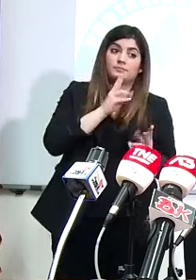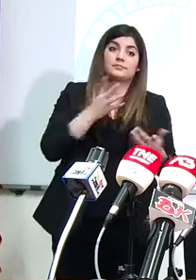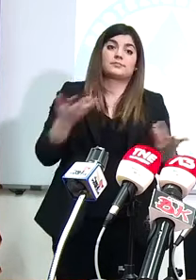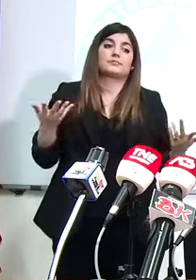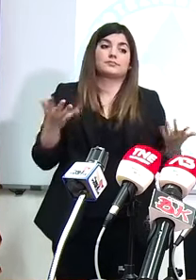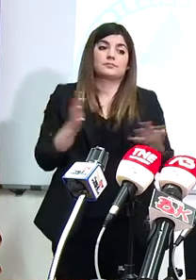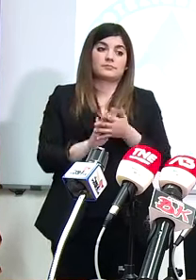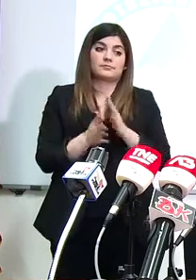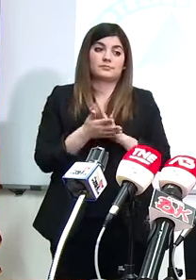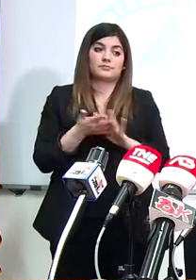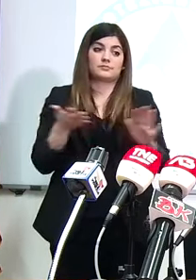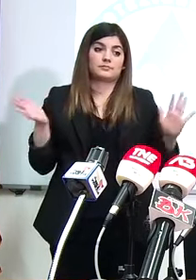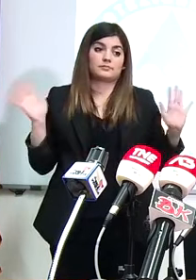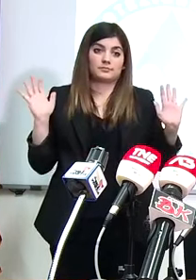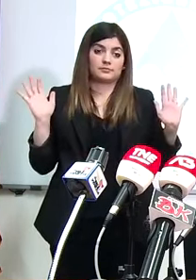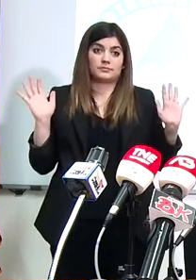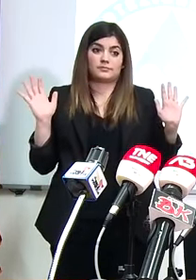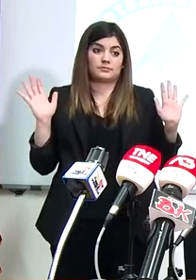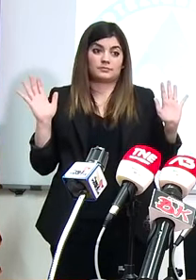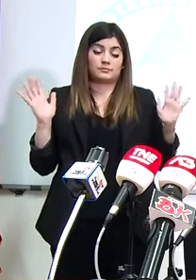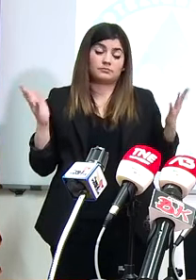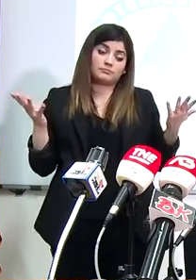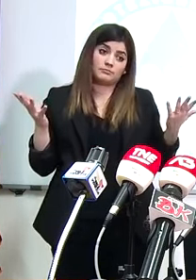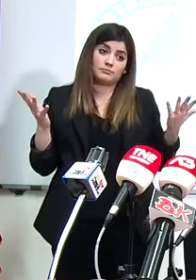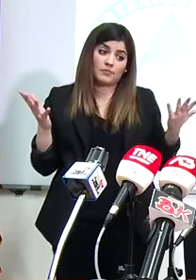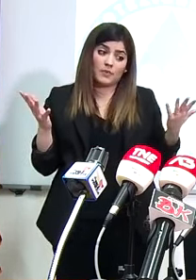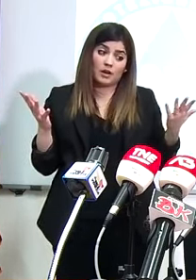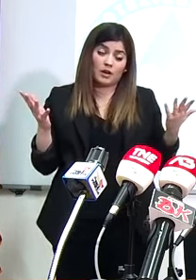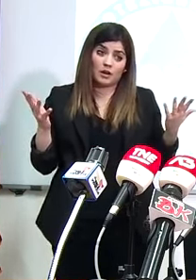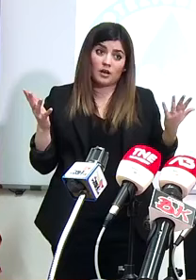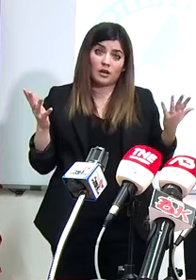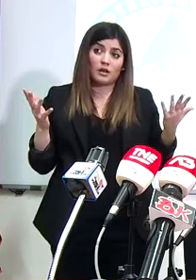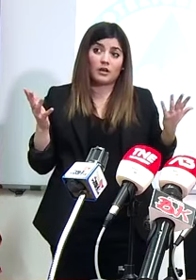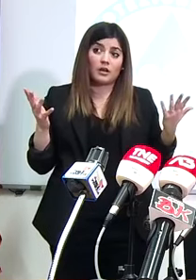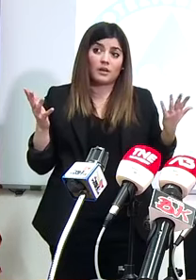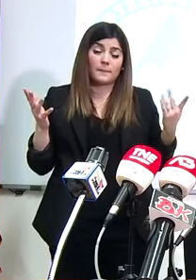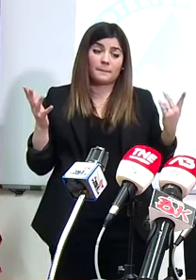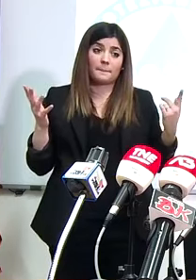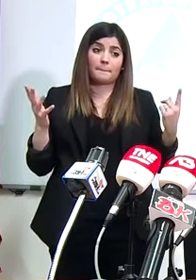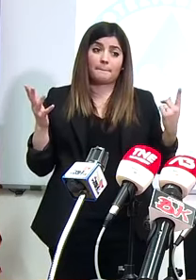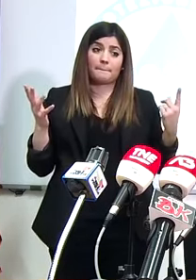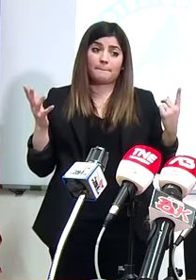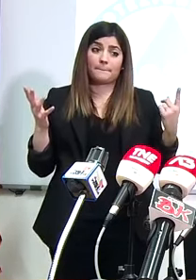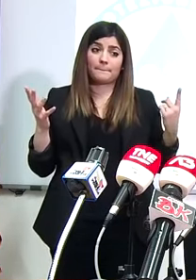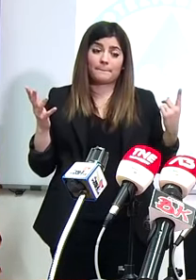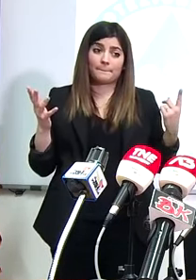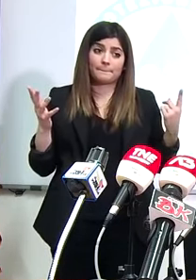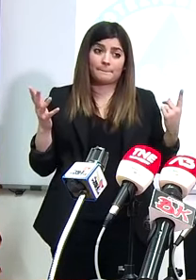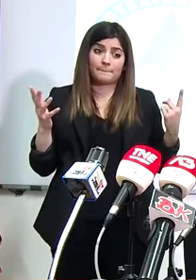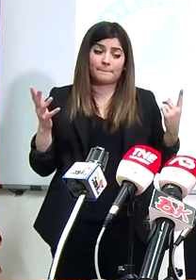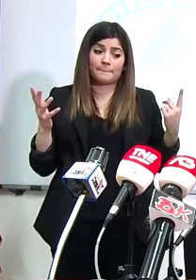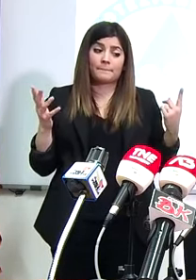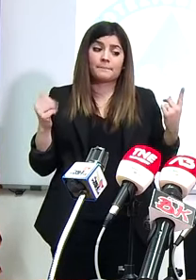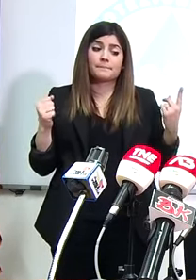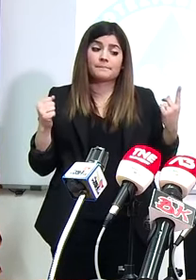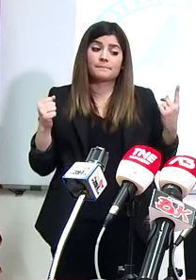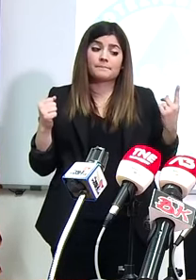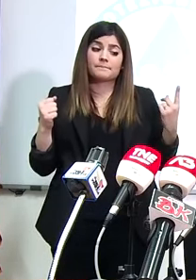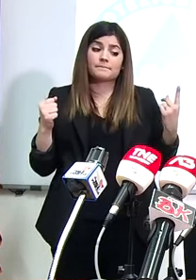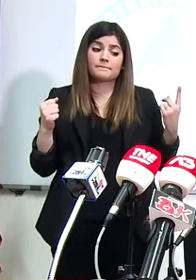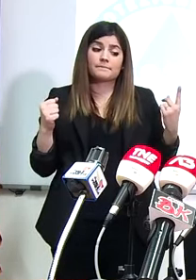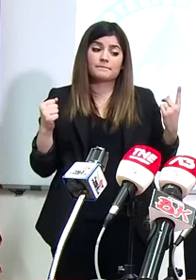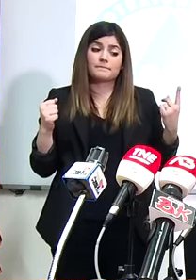però se è perdonami magari anche un po fuori dall interesse oggettivo dell'articolo cioè